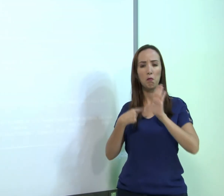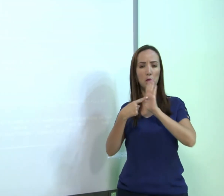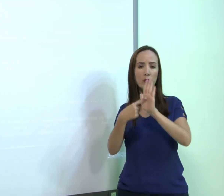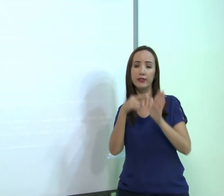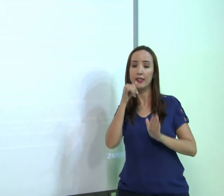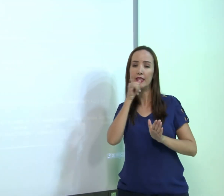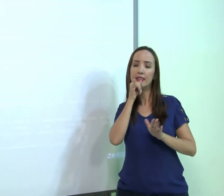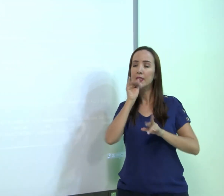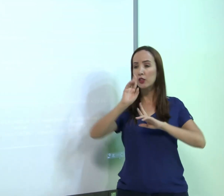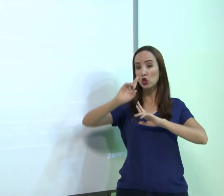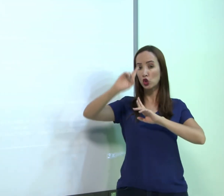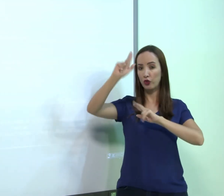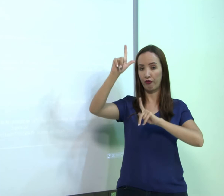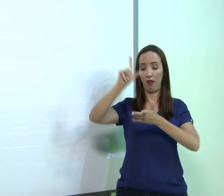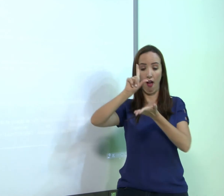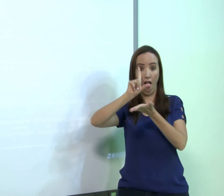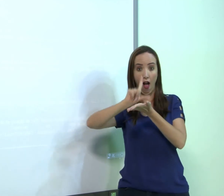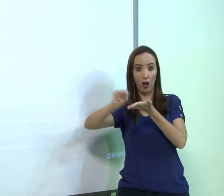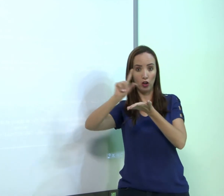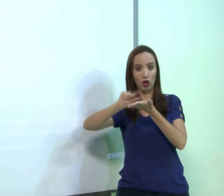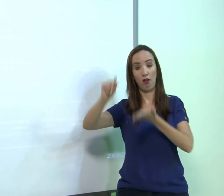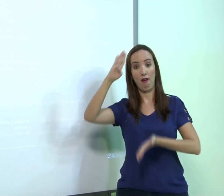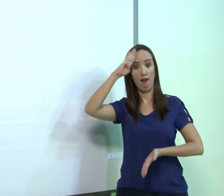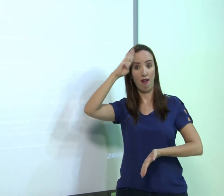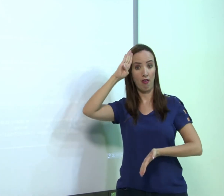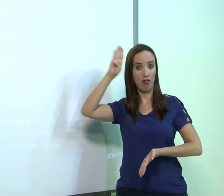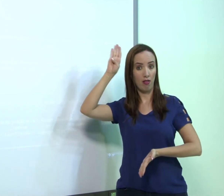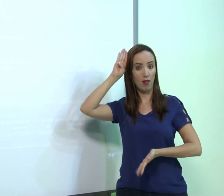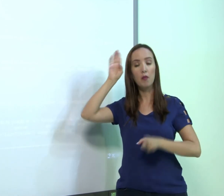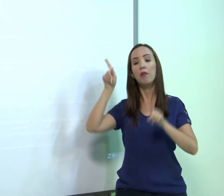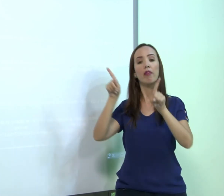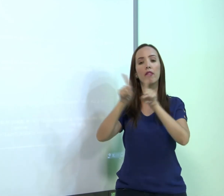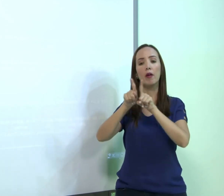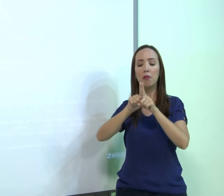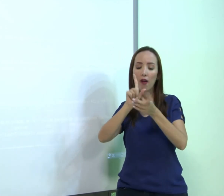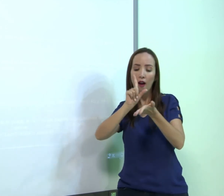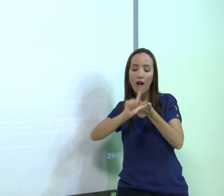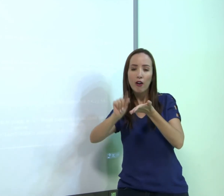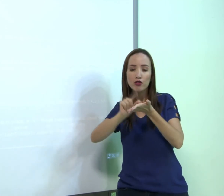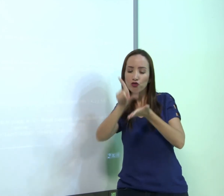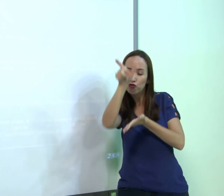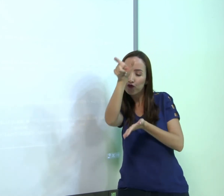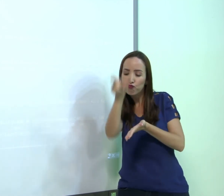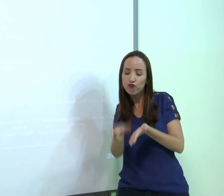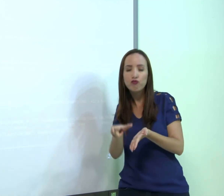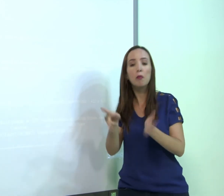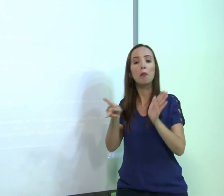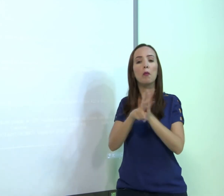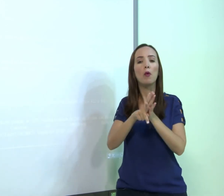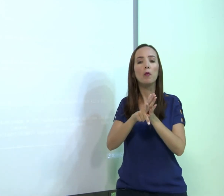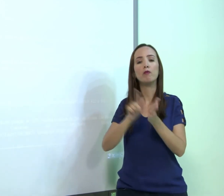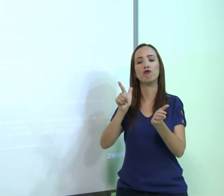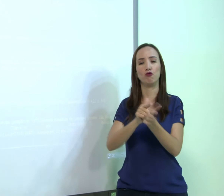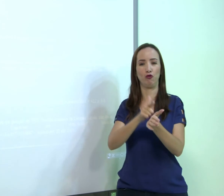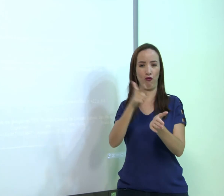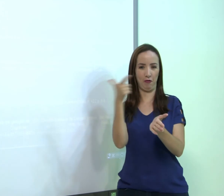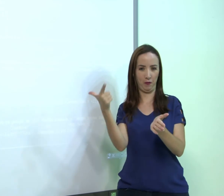Agora trataremos sobre outro tipo de artigo. O artigo de jornal, de outros,